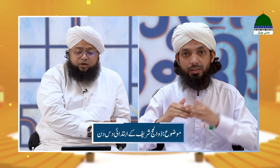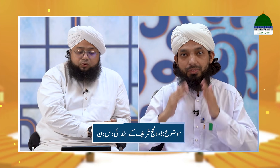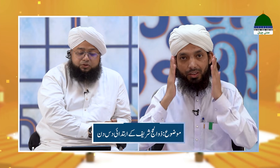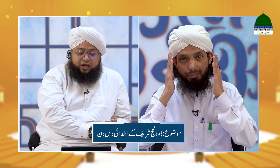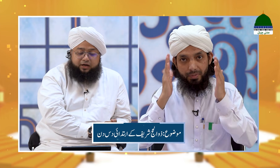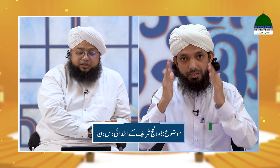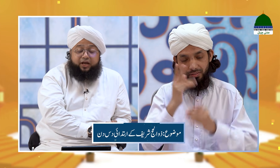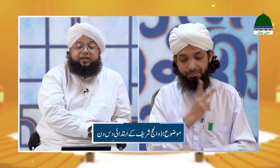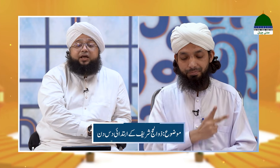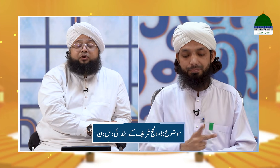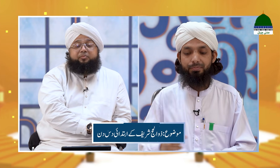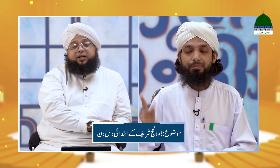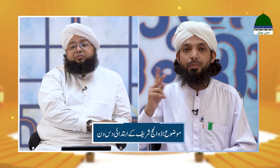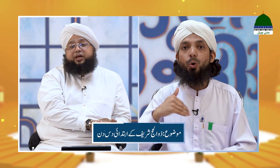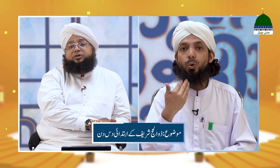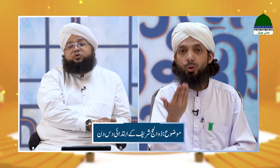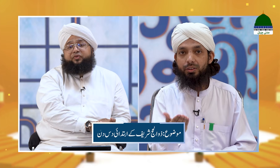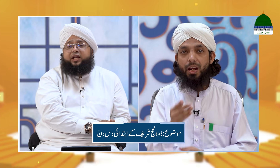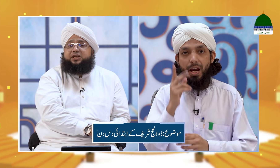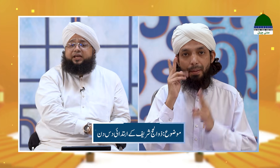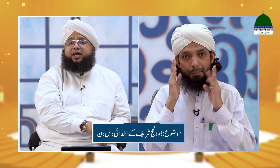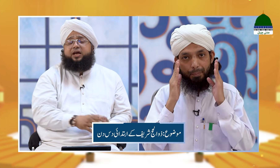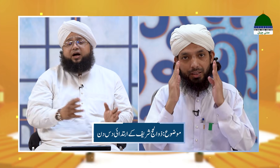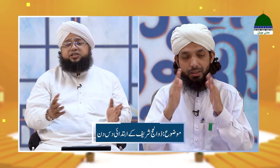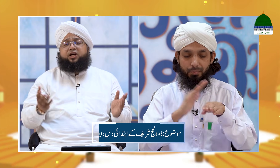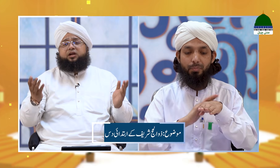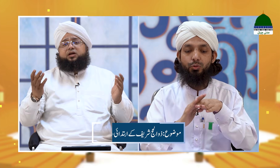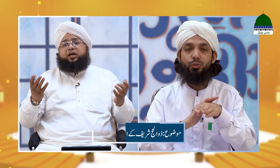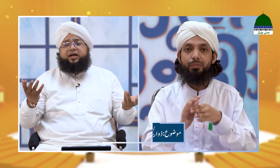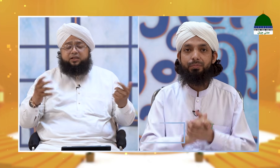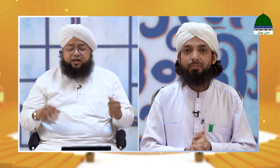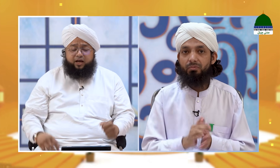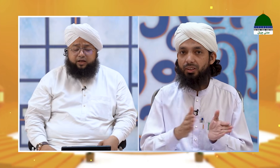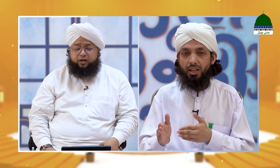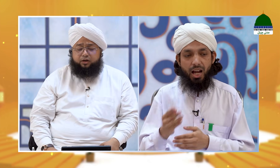میں گزارنا چاہیے اور عبادت میں ہی مصروف رہنا چاہیے۔ آج